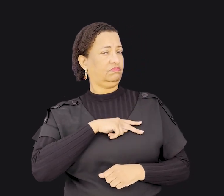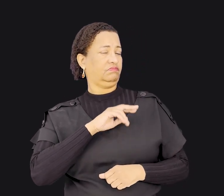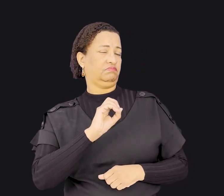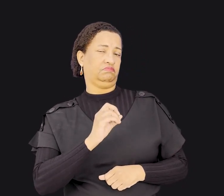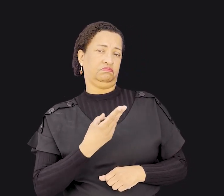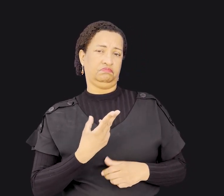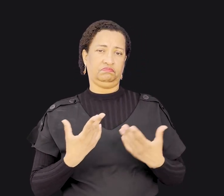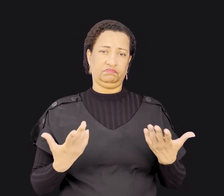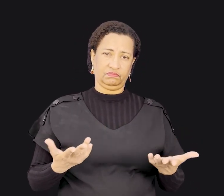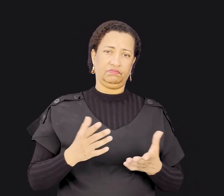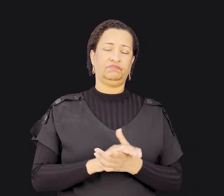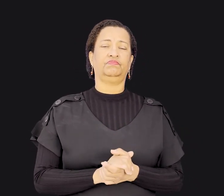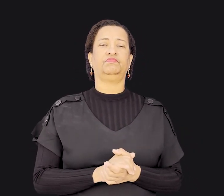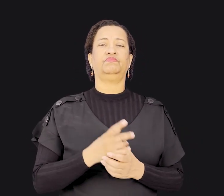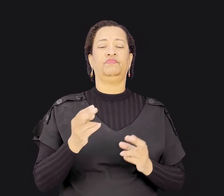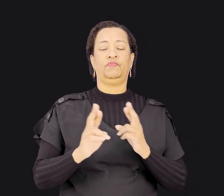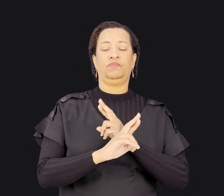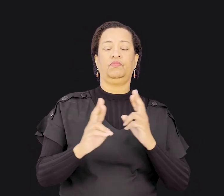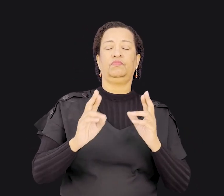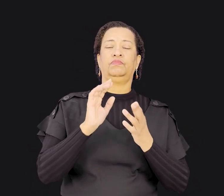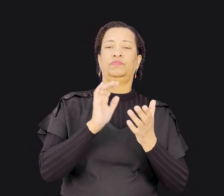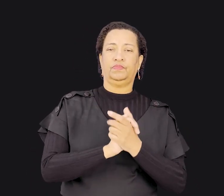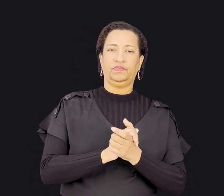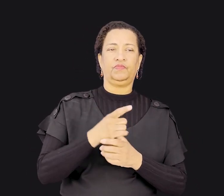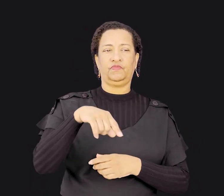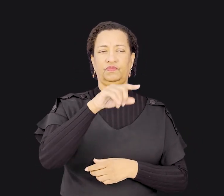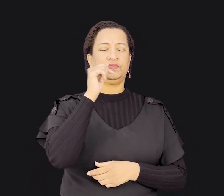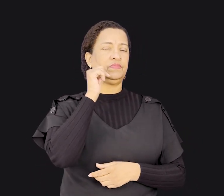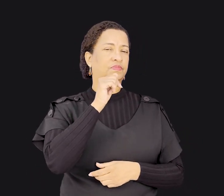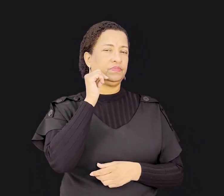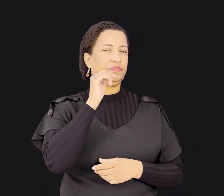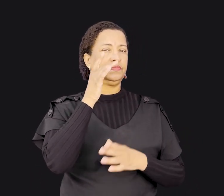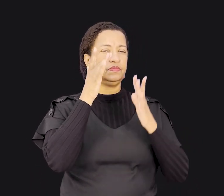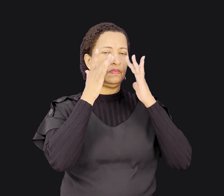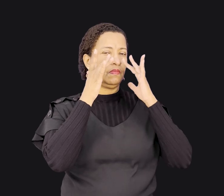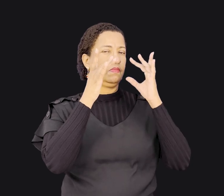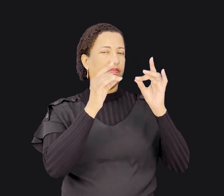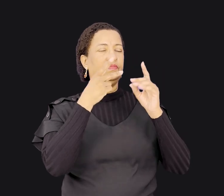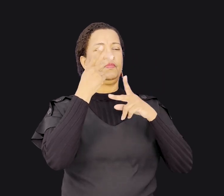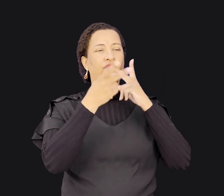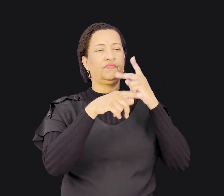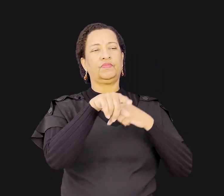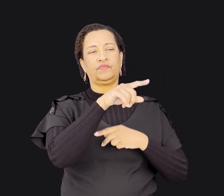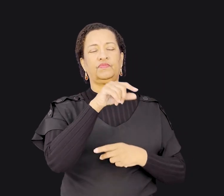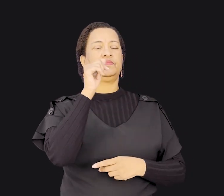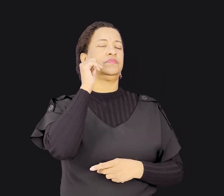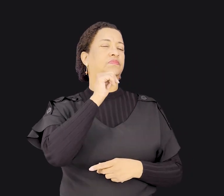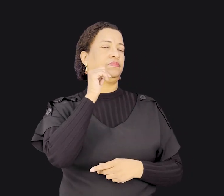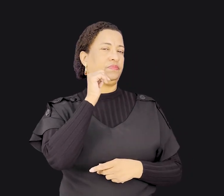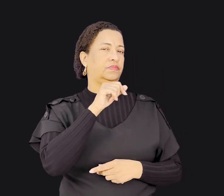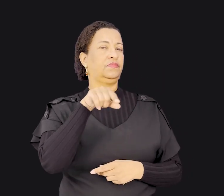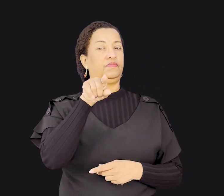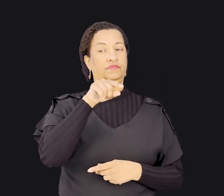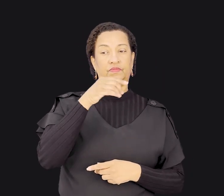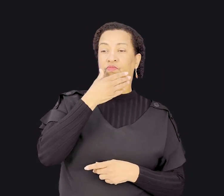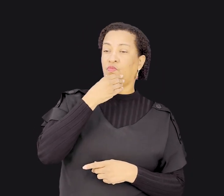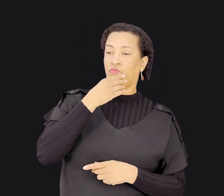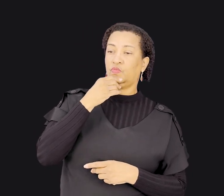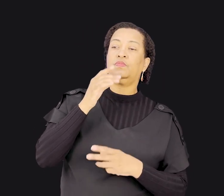sobre relacionamento no casamento. Vocês mulheres prestem atenção. Vou falar com vocês sobre a mulher. E vocês homens, prestem